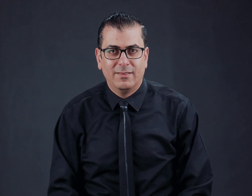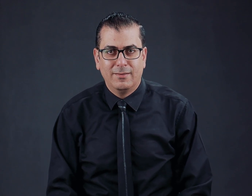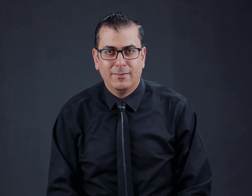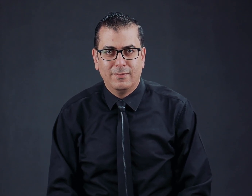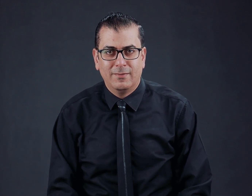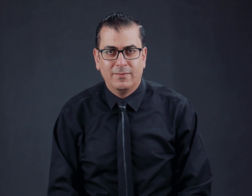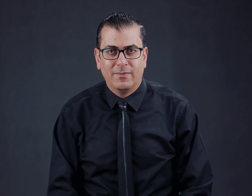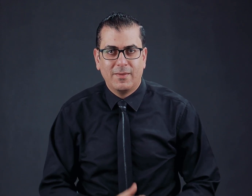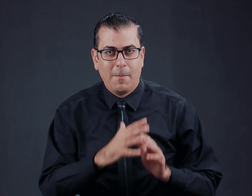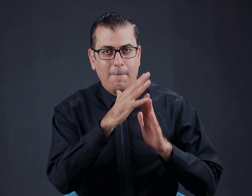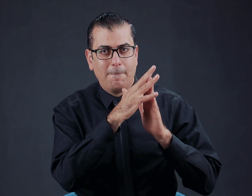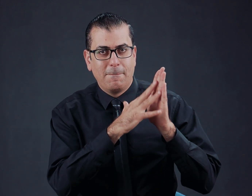البتراء،